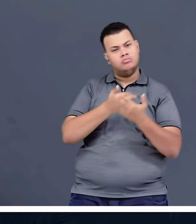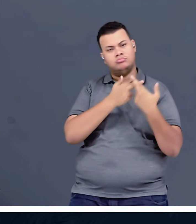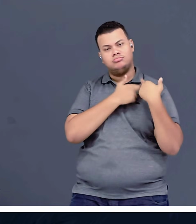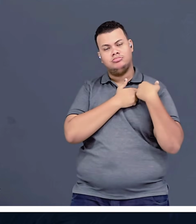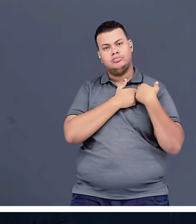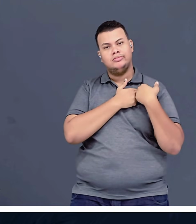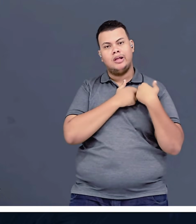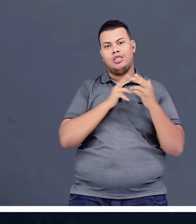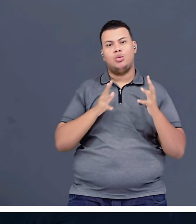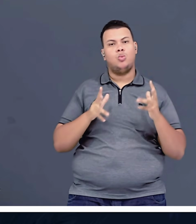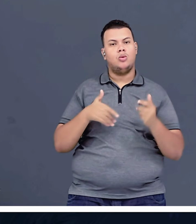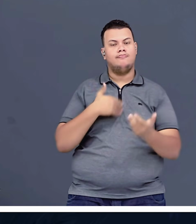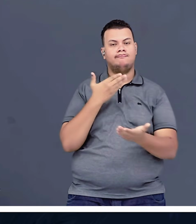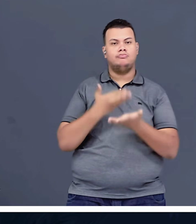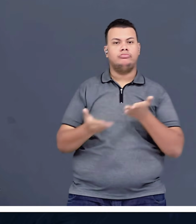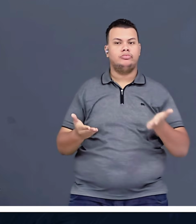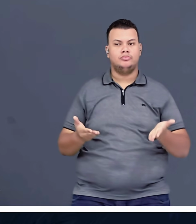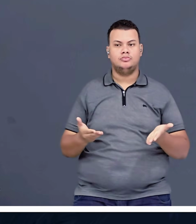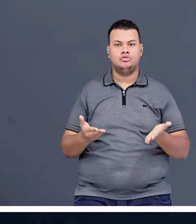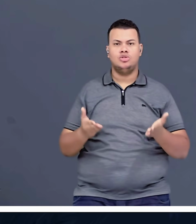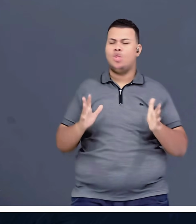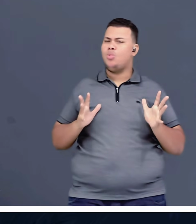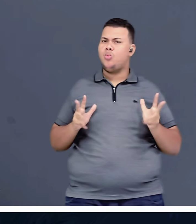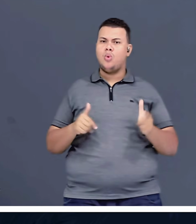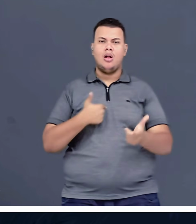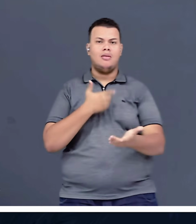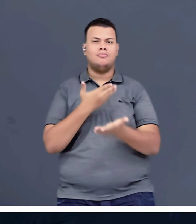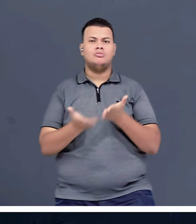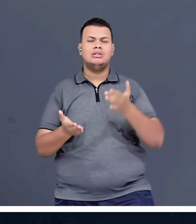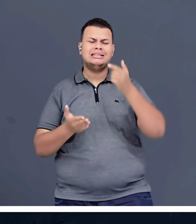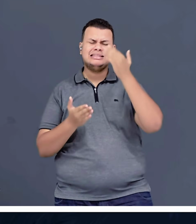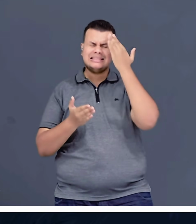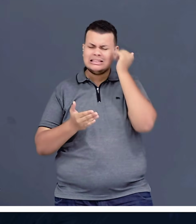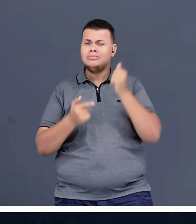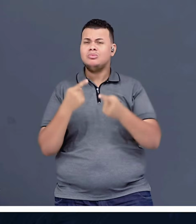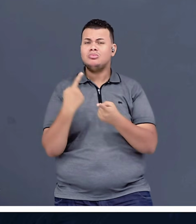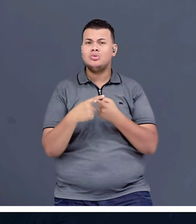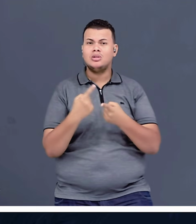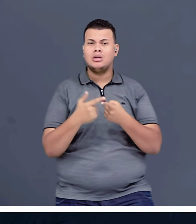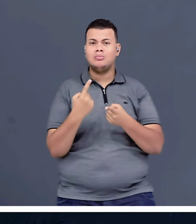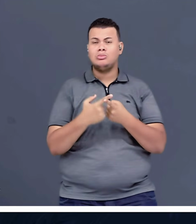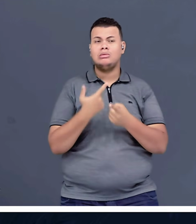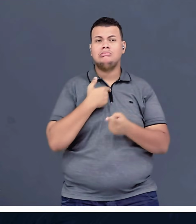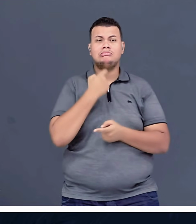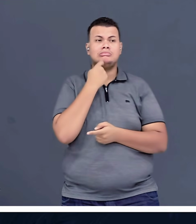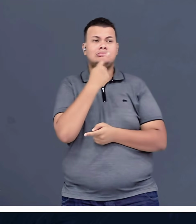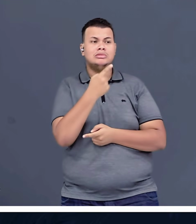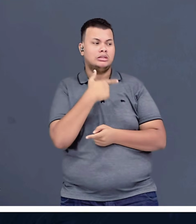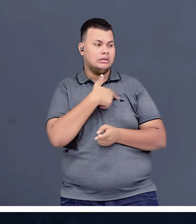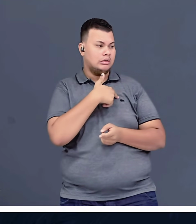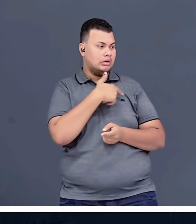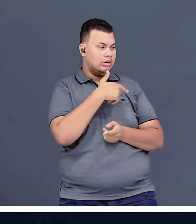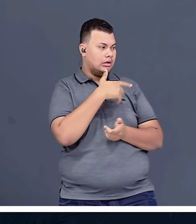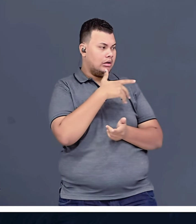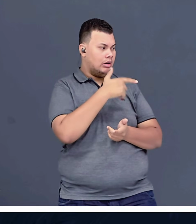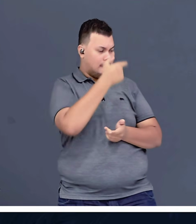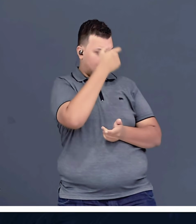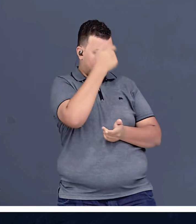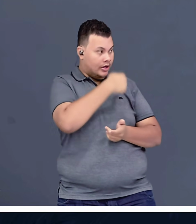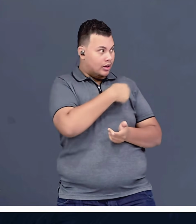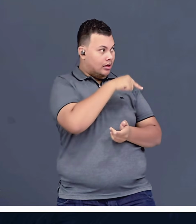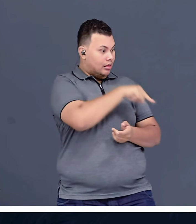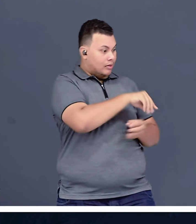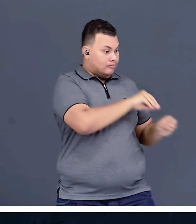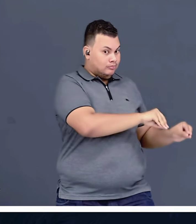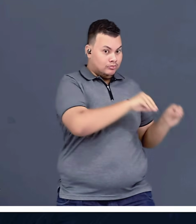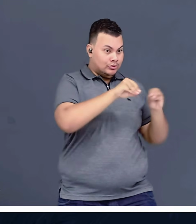E tudo acabou. E tudo acabou. Sabe por quê? Não adianta sair da terra da escassez e ser